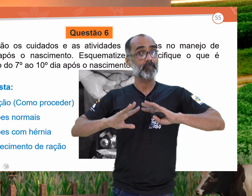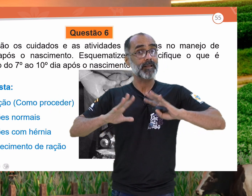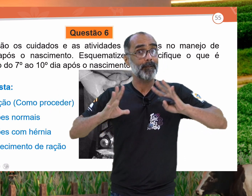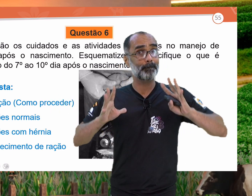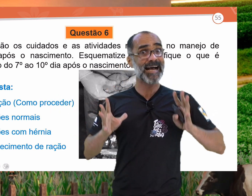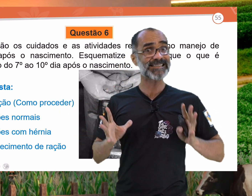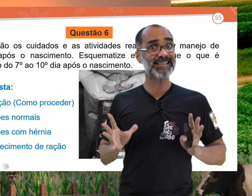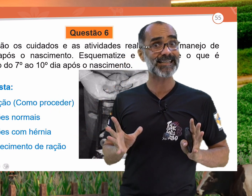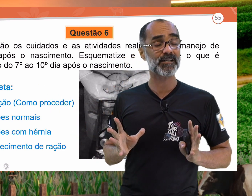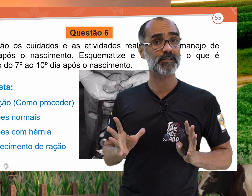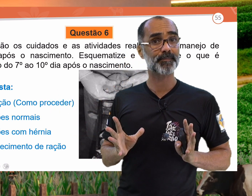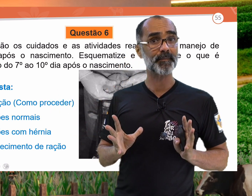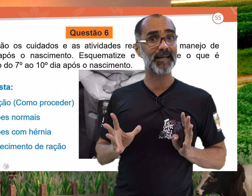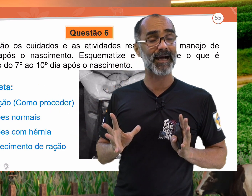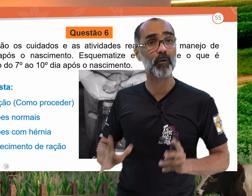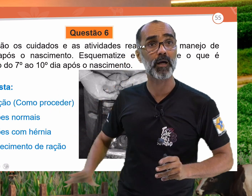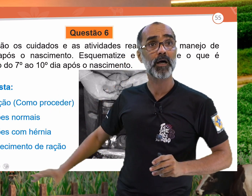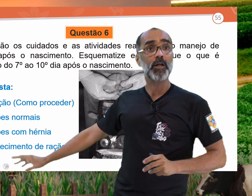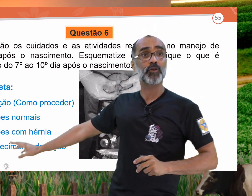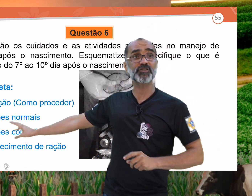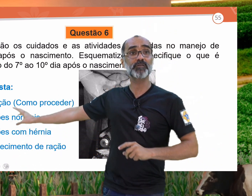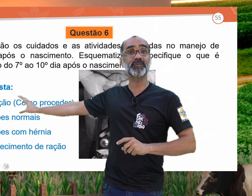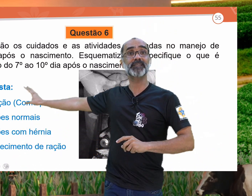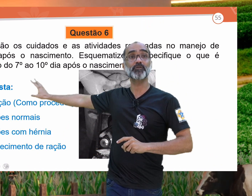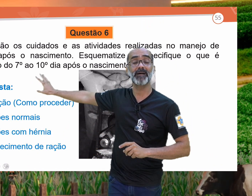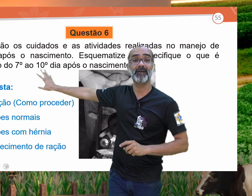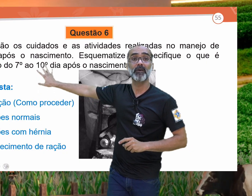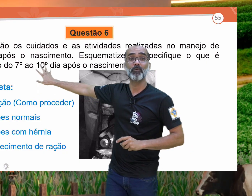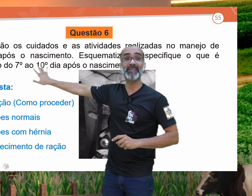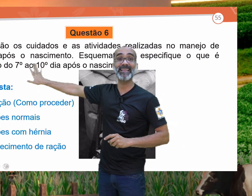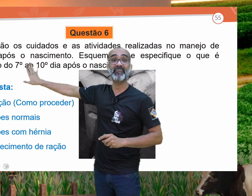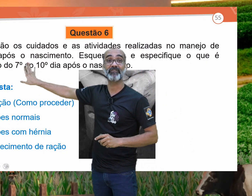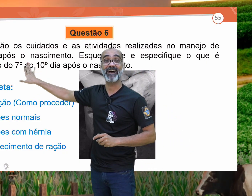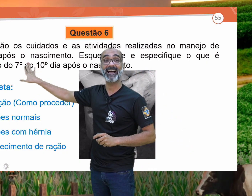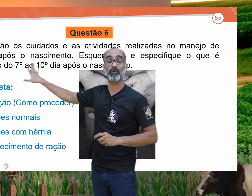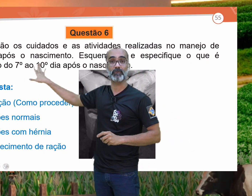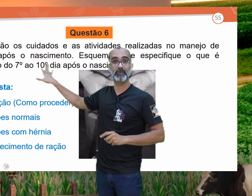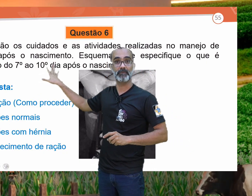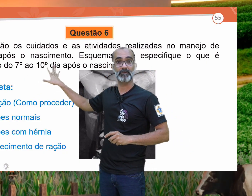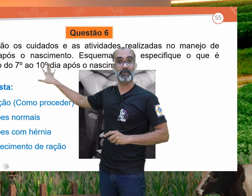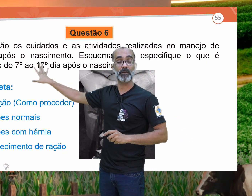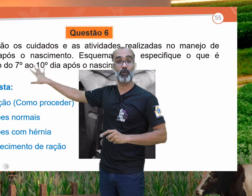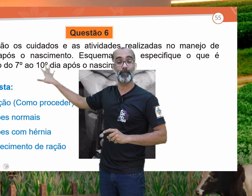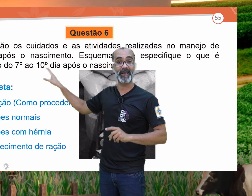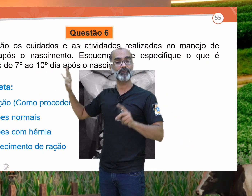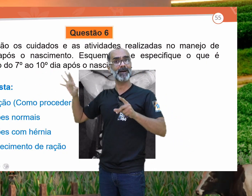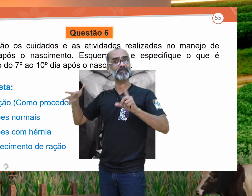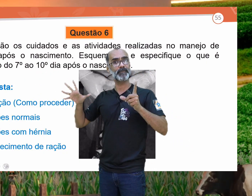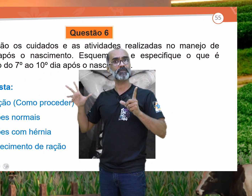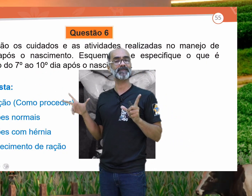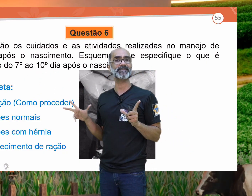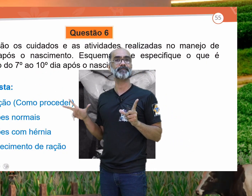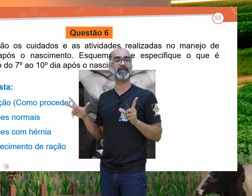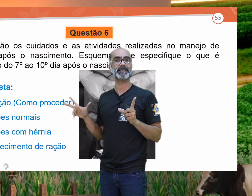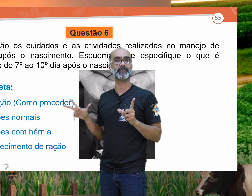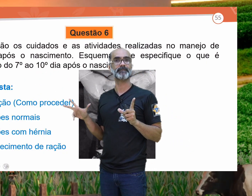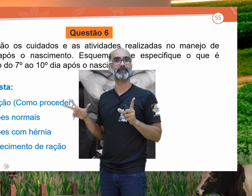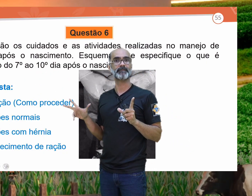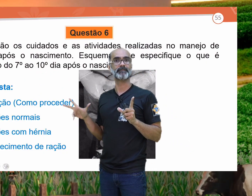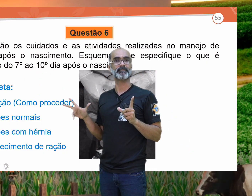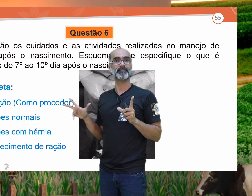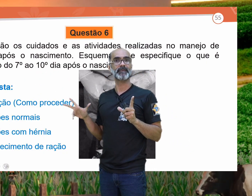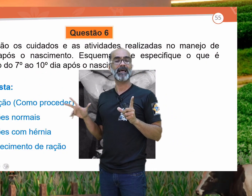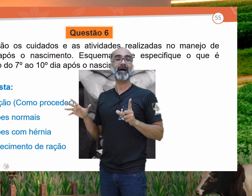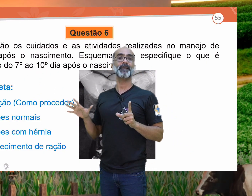forma básica, essa nossa primeira aula, nós estamos dando um intervalo que compreende mais ou menos uma